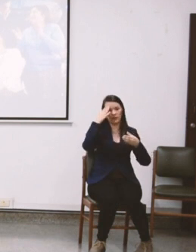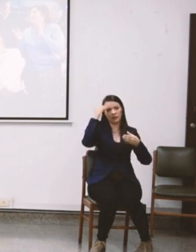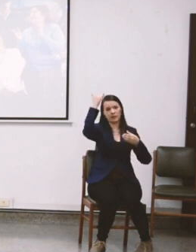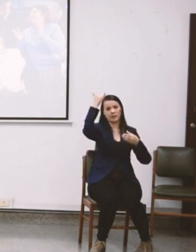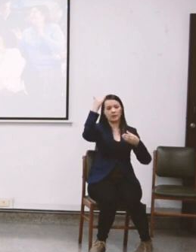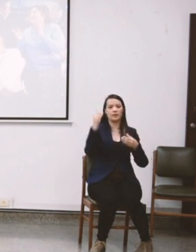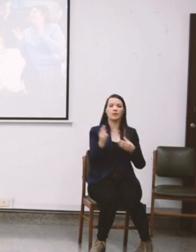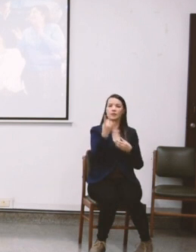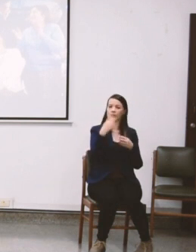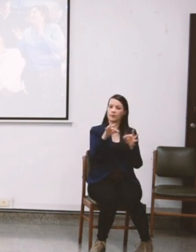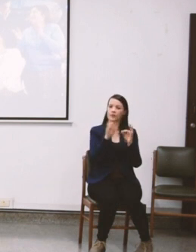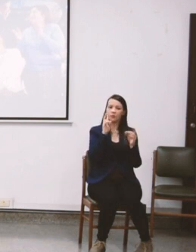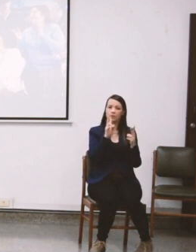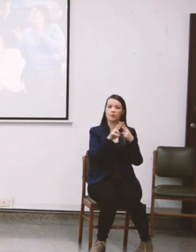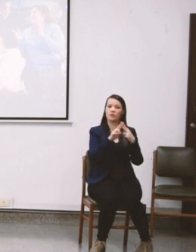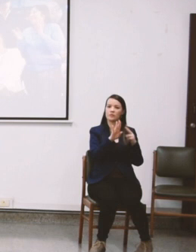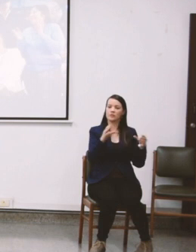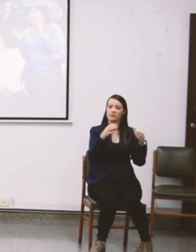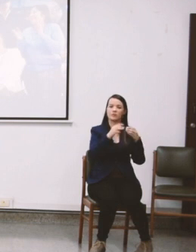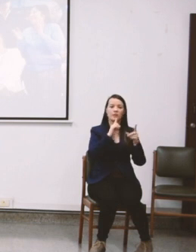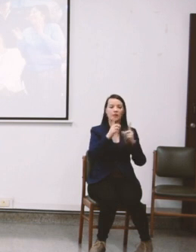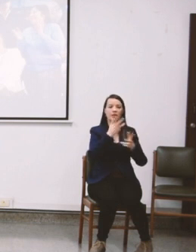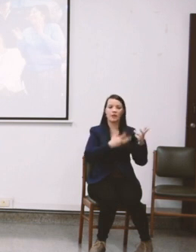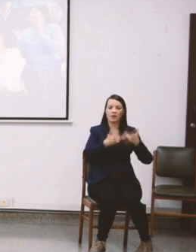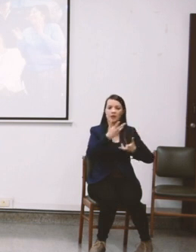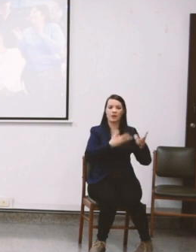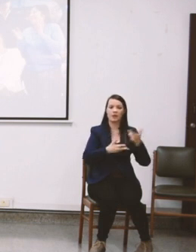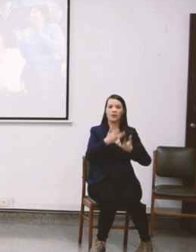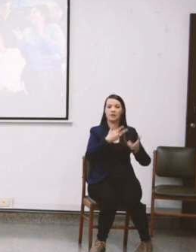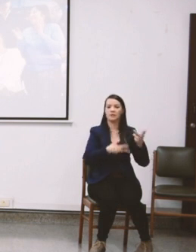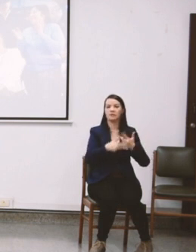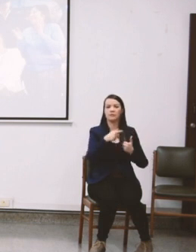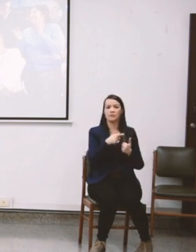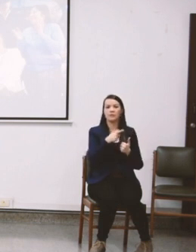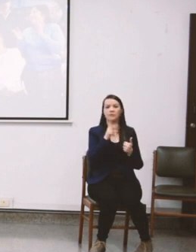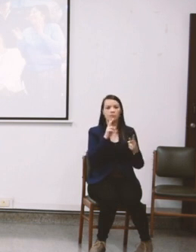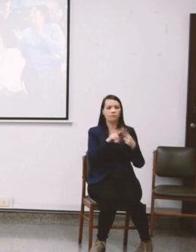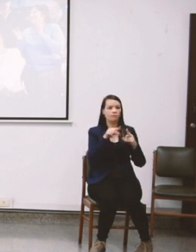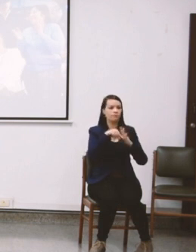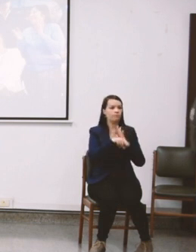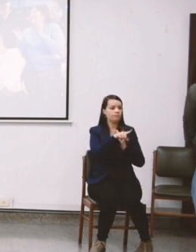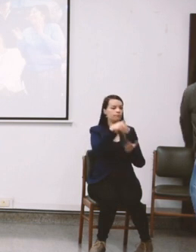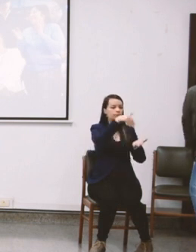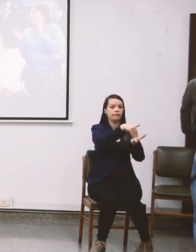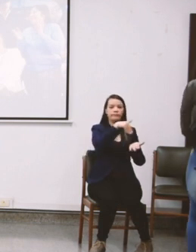habría que conocer y mantener diálogo precisamente para conocer